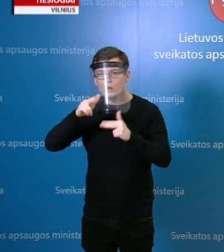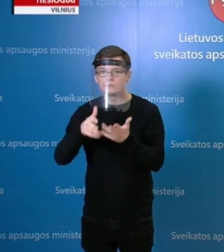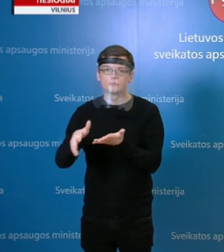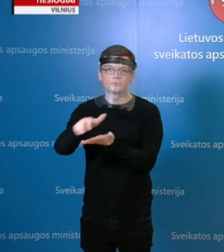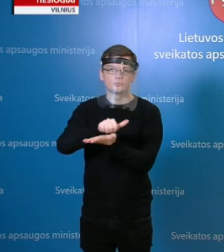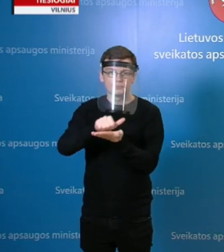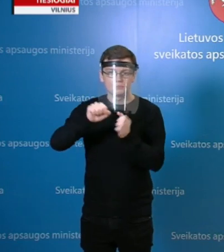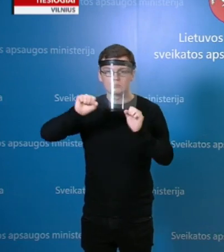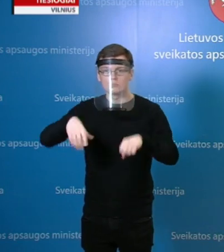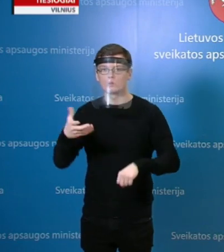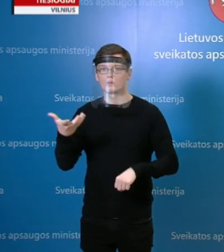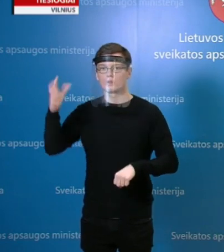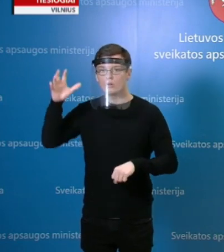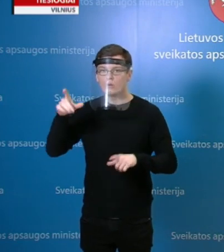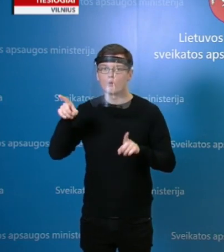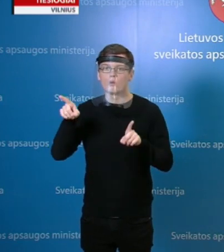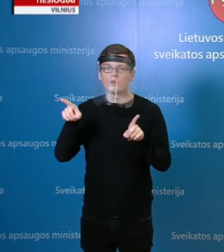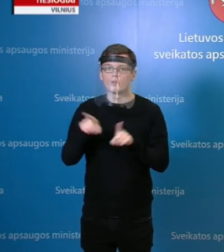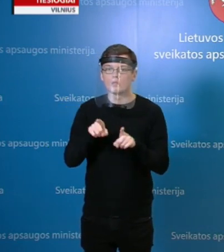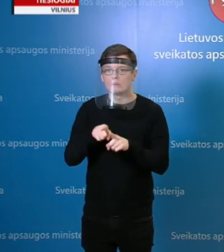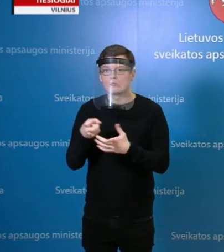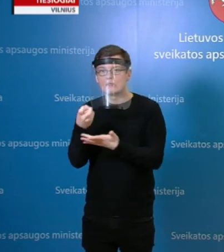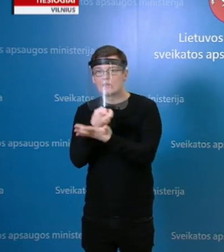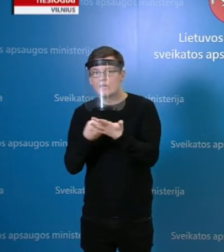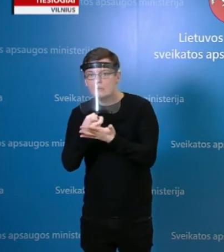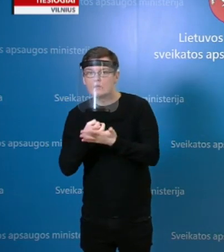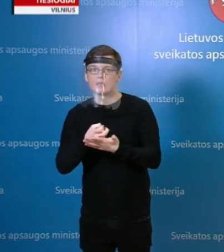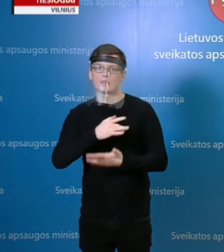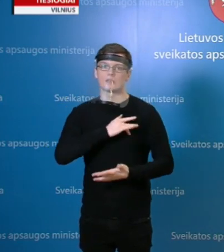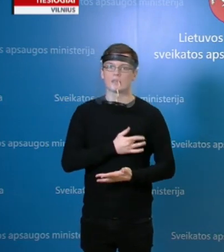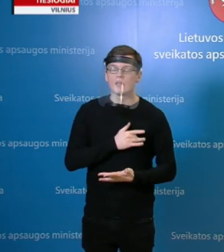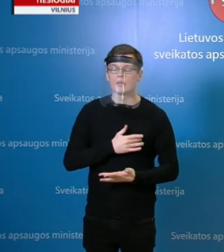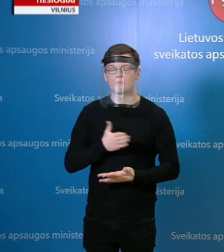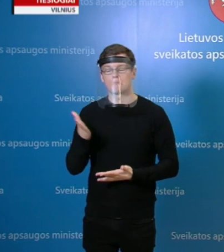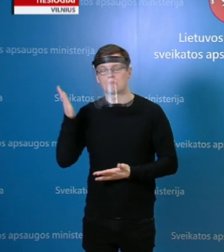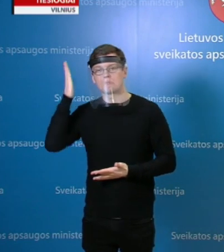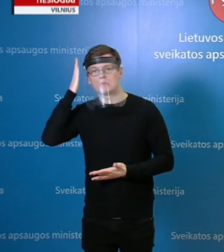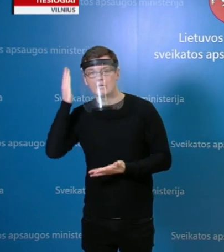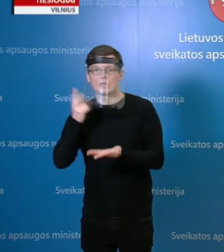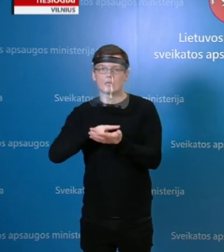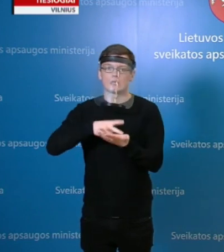tikimybė. Ir depresijos, ir nerimo sutrikimų, be abejo, miego sutrikimai